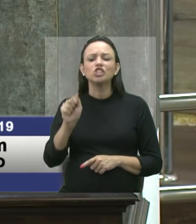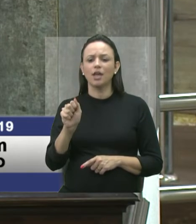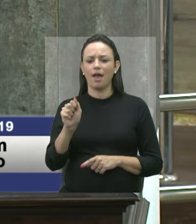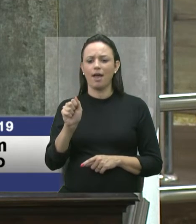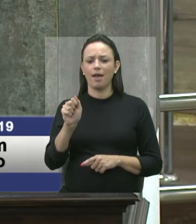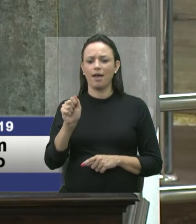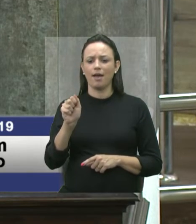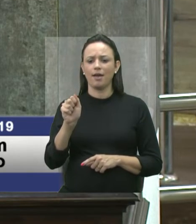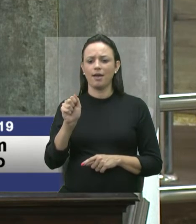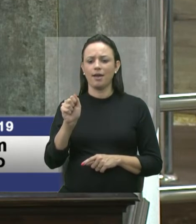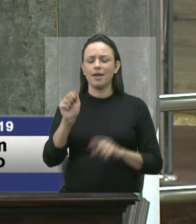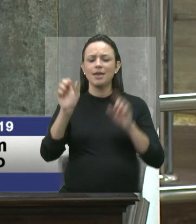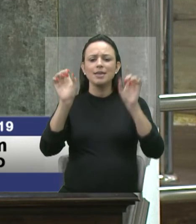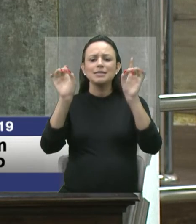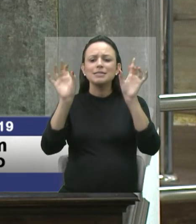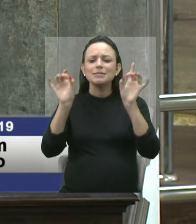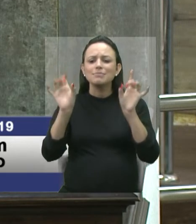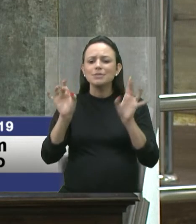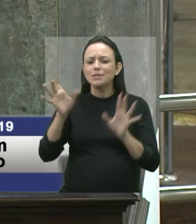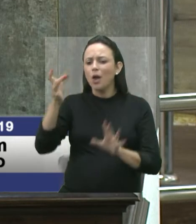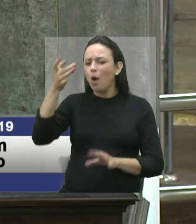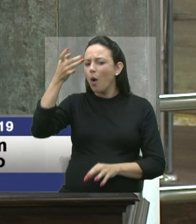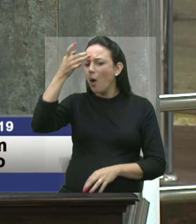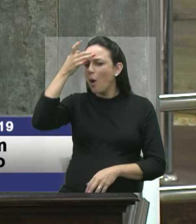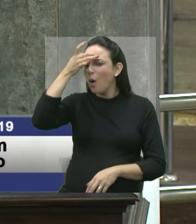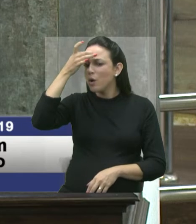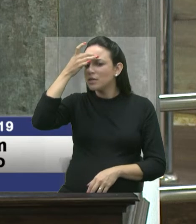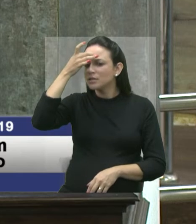e de conscientização para esta causa.